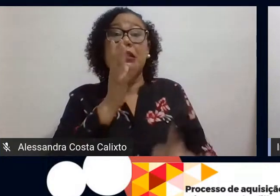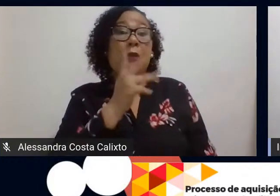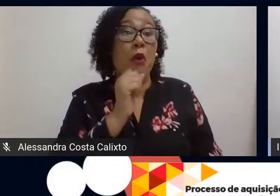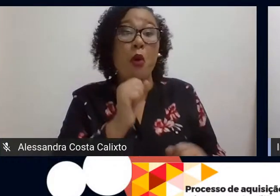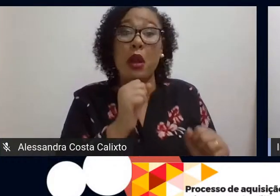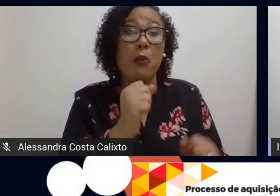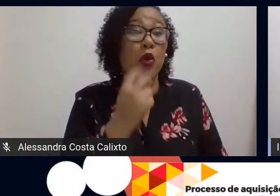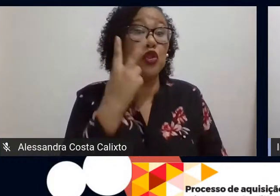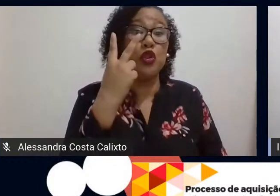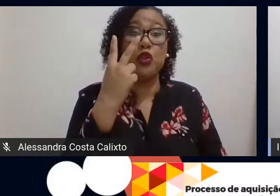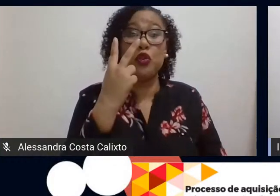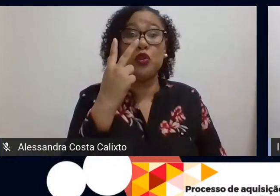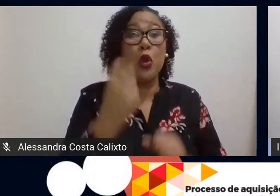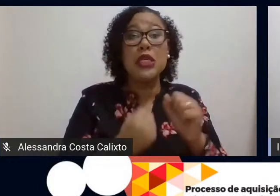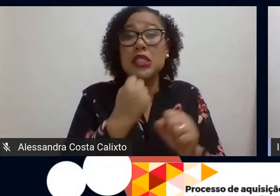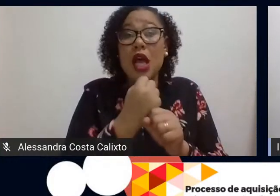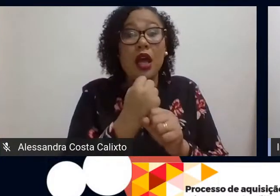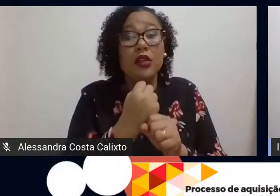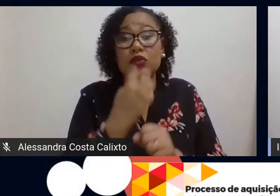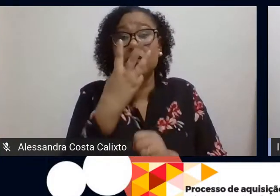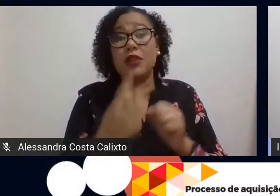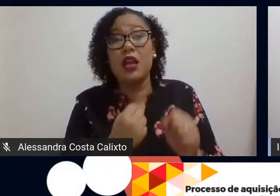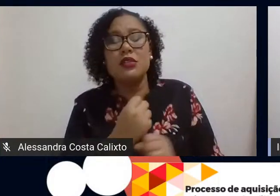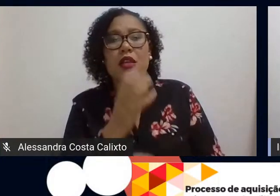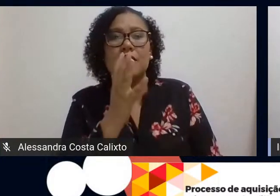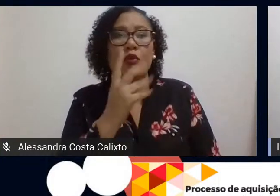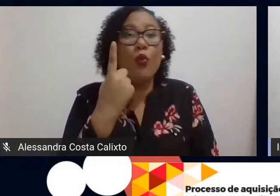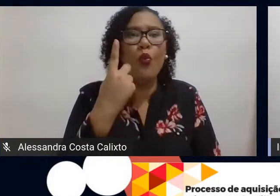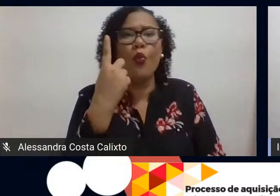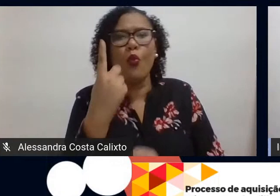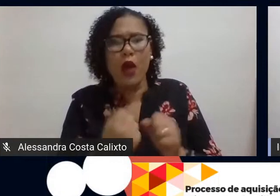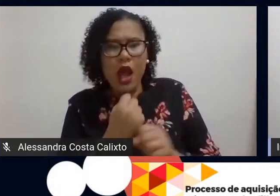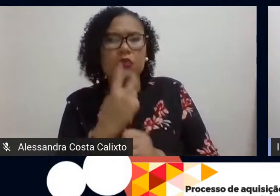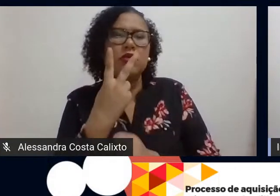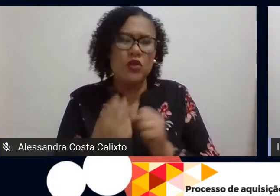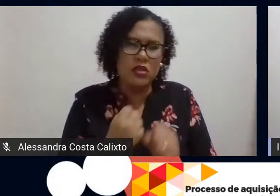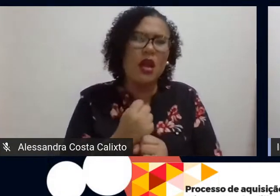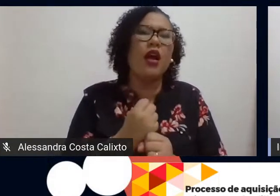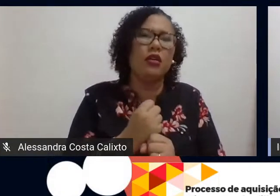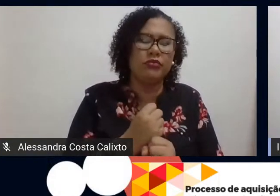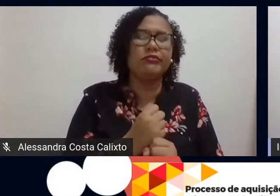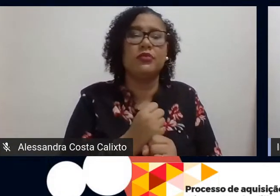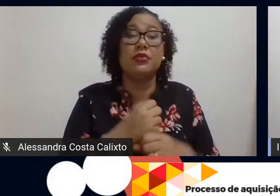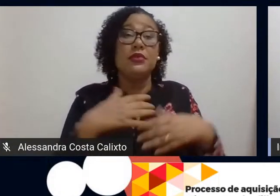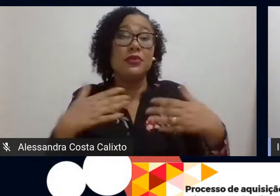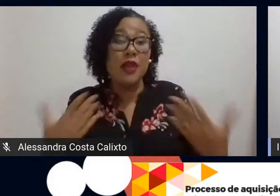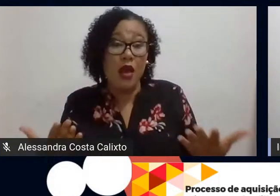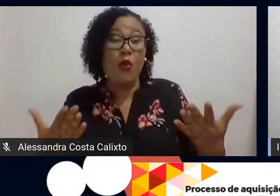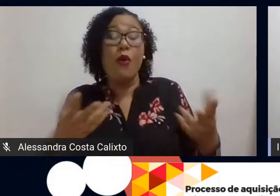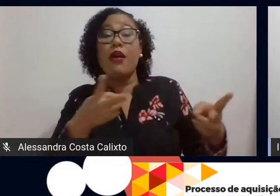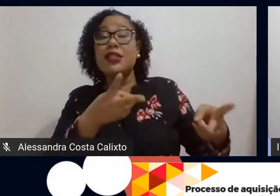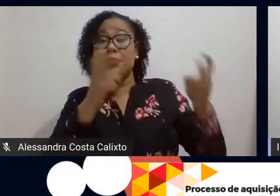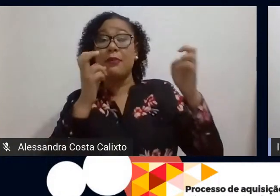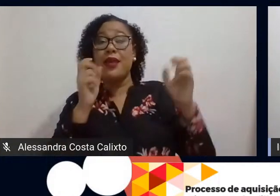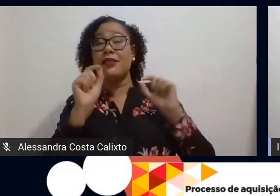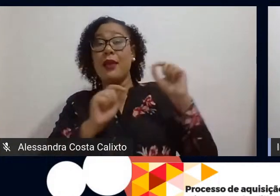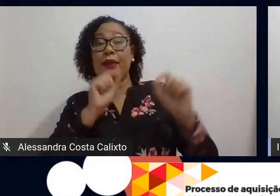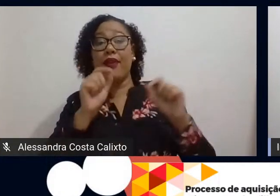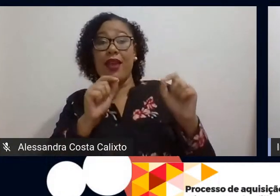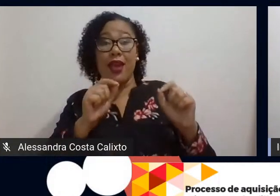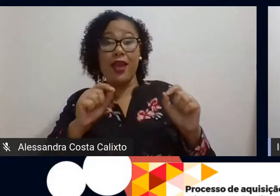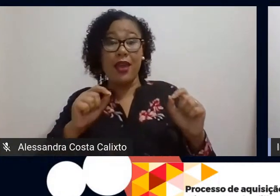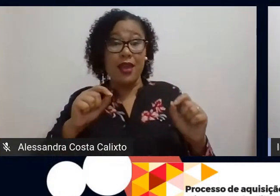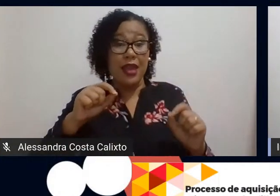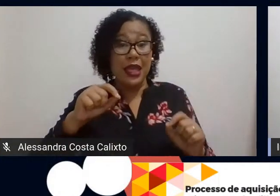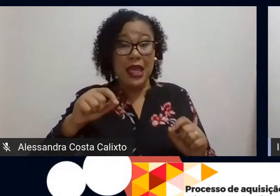período em que há uma dúvida, não se sabe o que caminho tomar, já se passaram 2, 3 anos e é um é